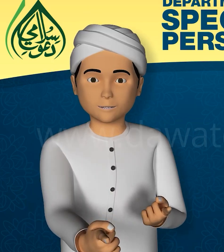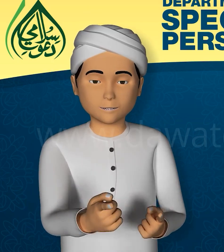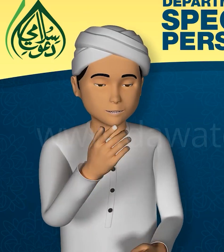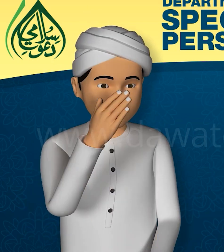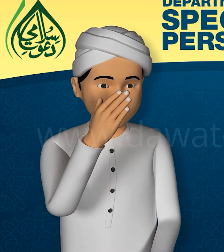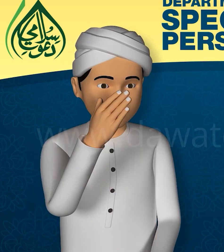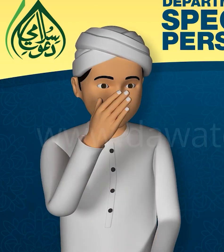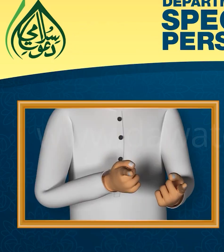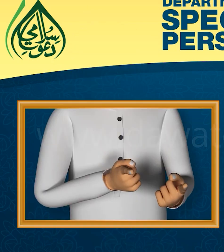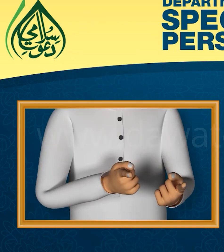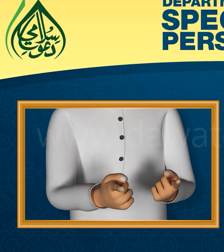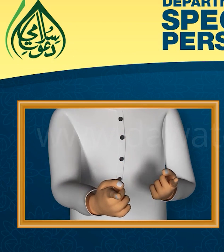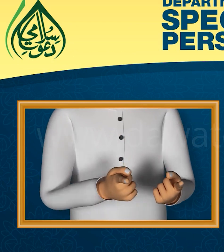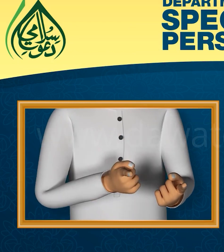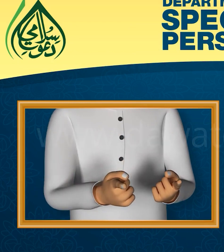चुगली